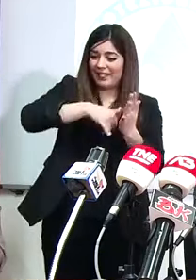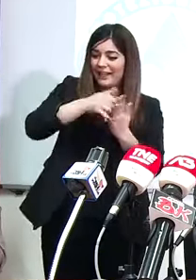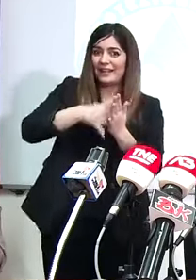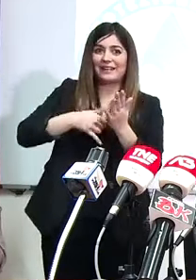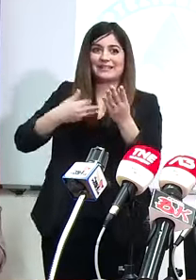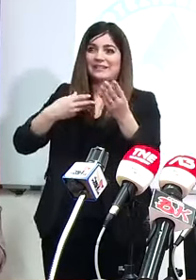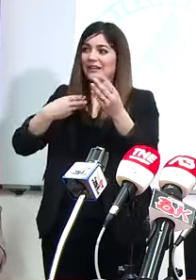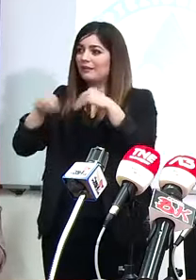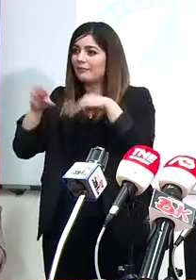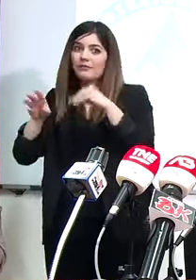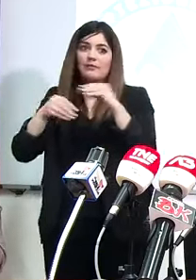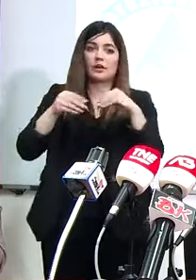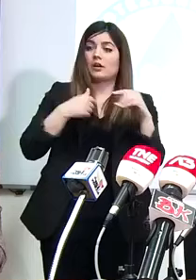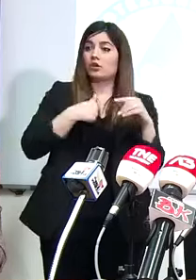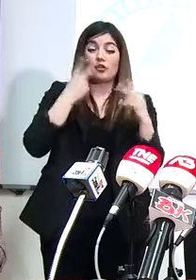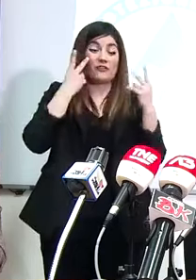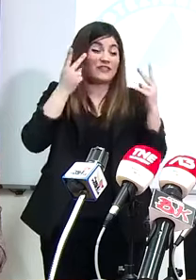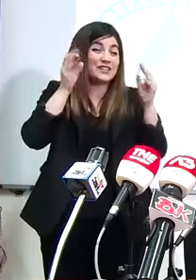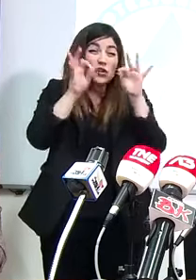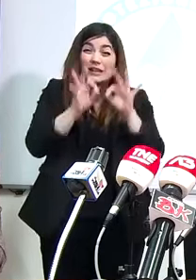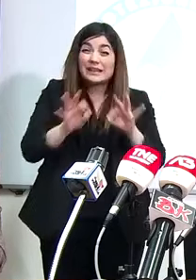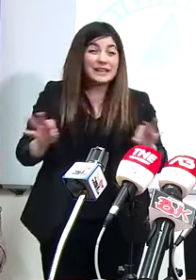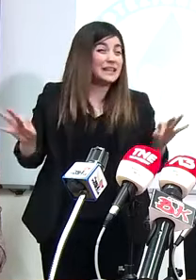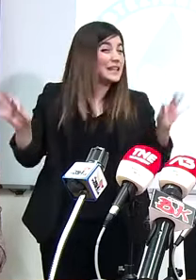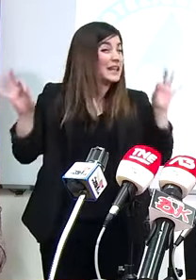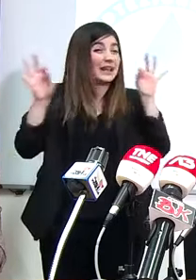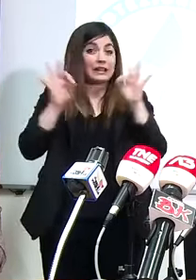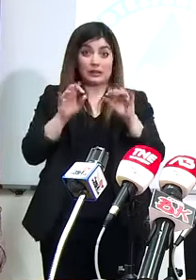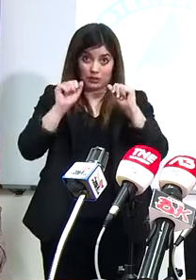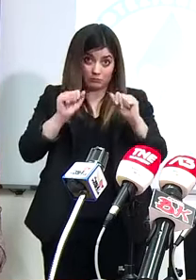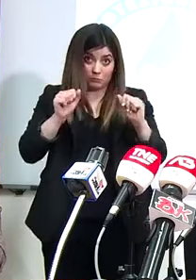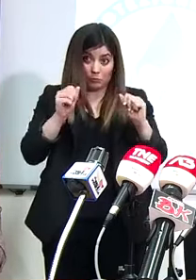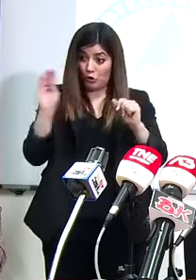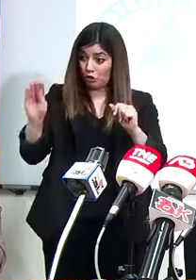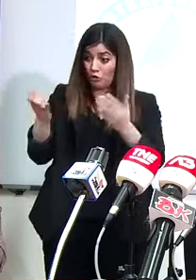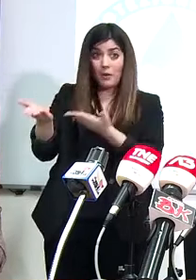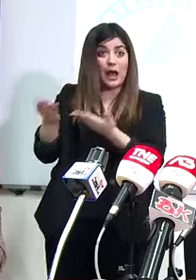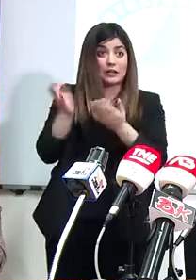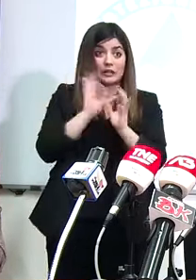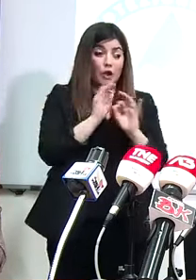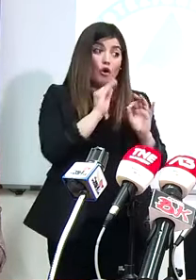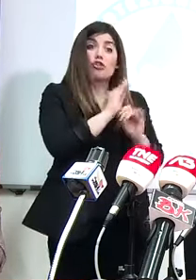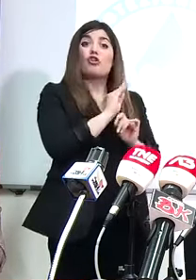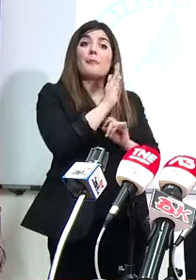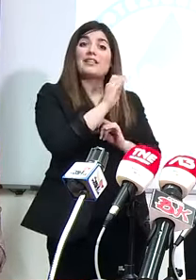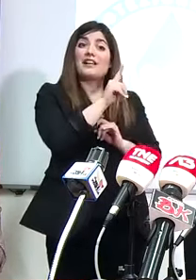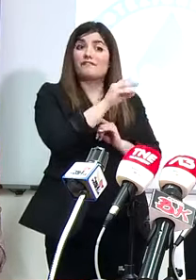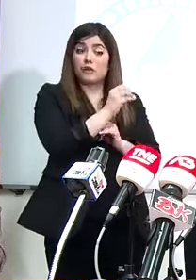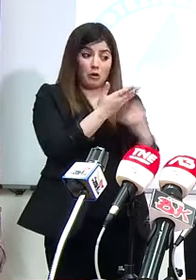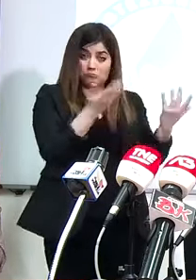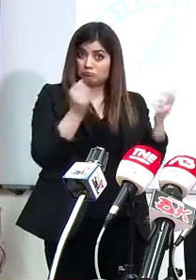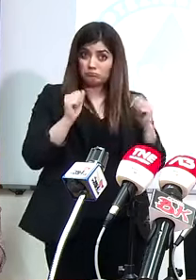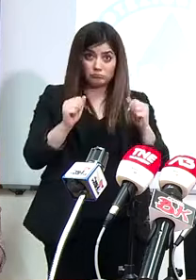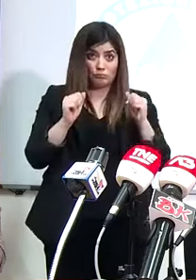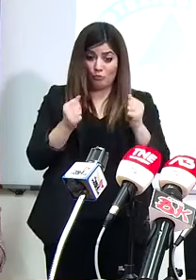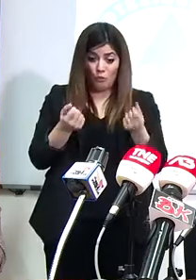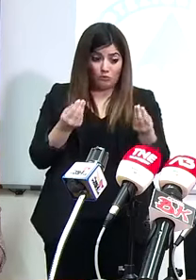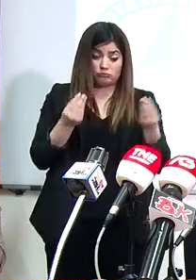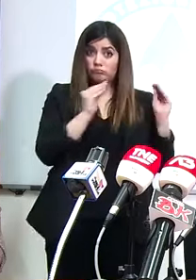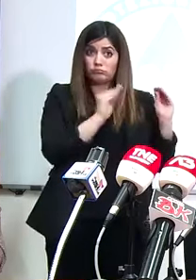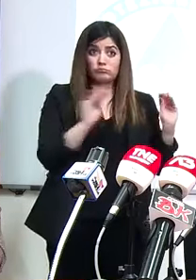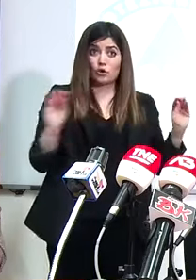presente anche l'assessore ranzenigo soprattutto questa roba della struttura è giusto che la segue la struttura abbiamo totale fiducia nel dottor